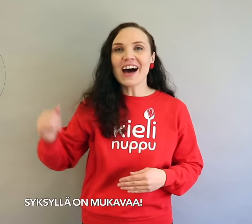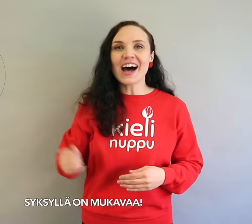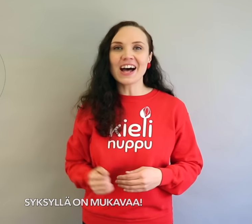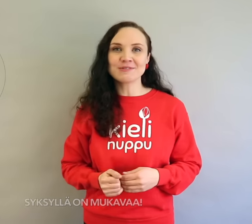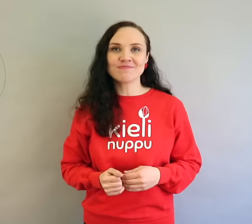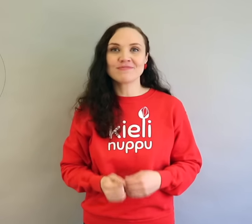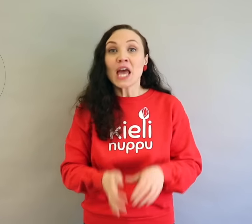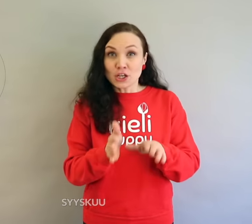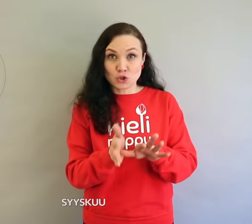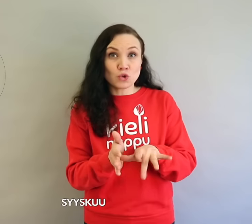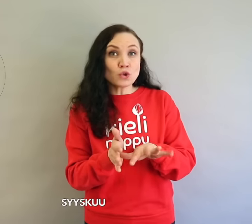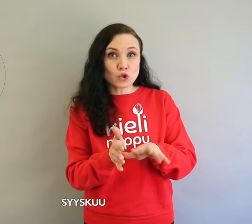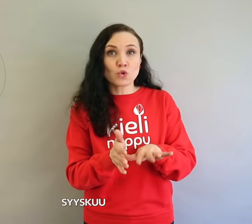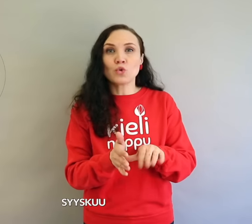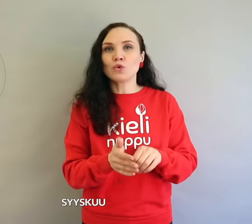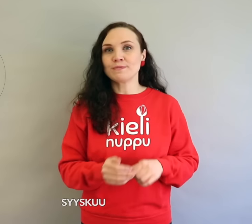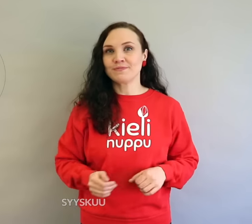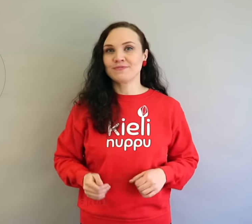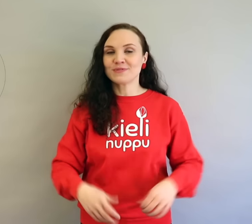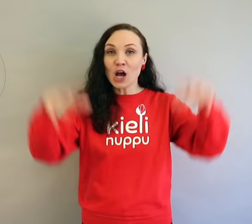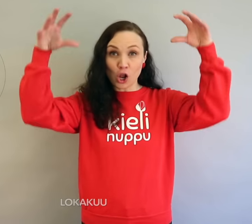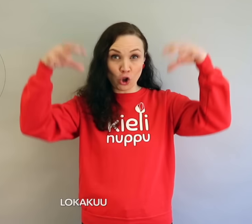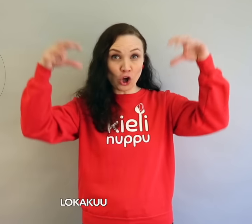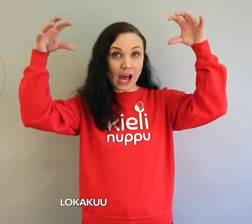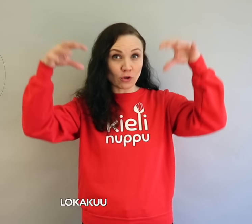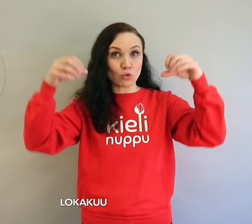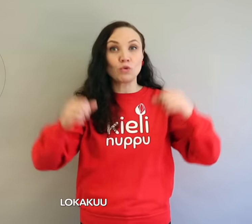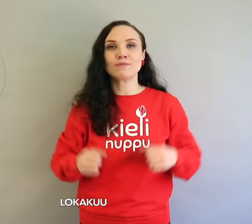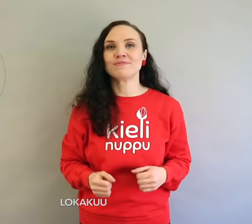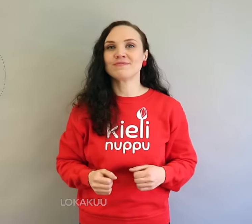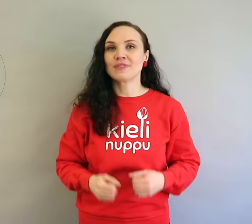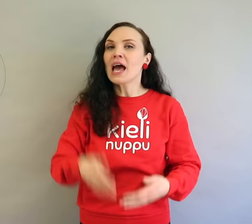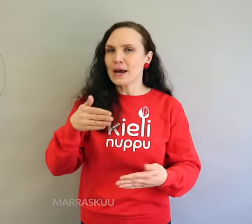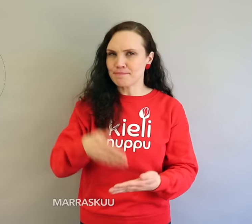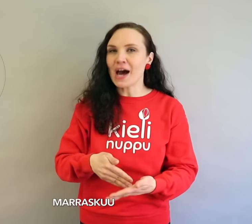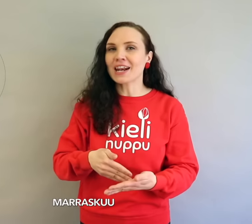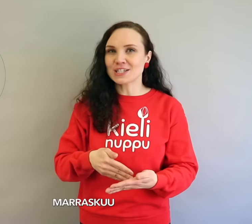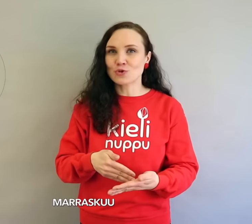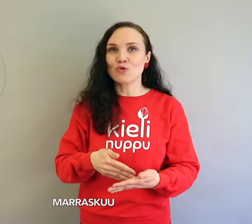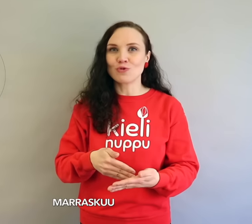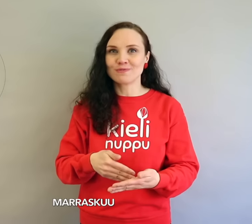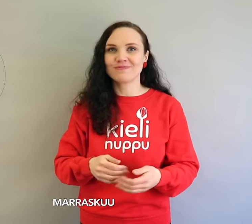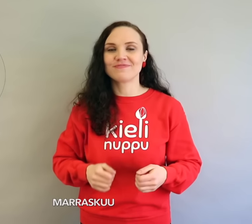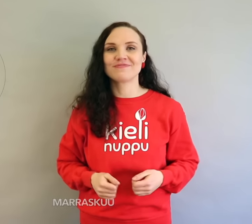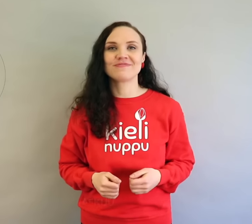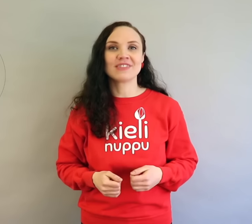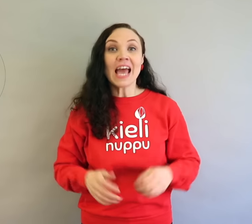mukavaa. Syyskuu, syyskuu, lokakuu, lokakuu, marraskuu, marraskuu.